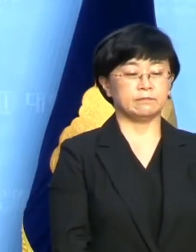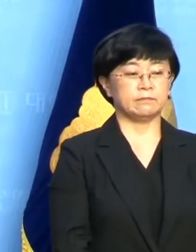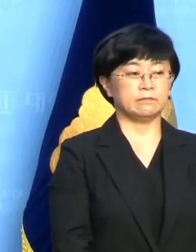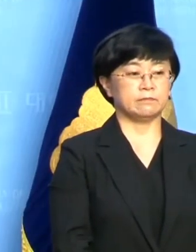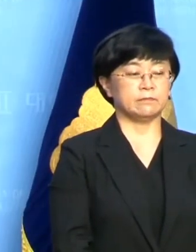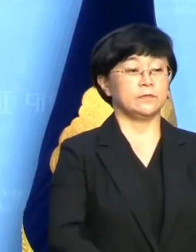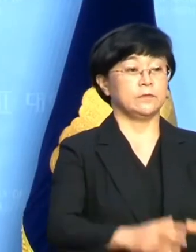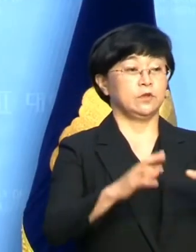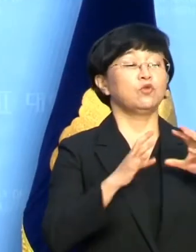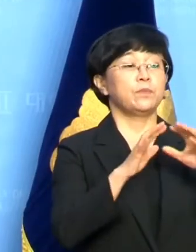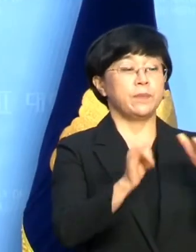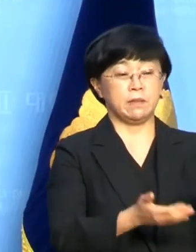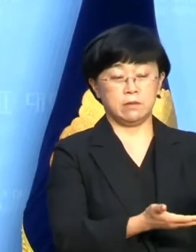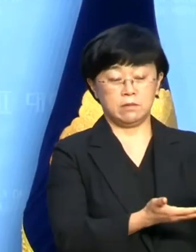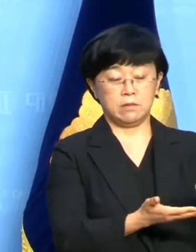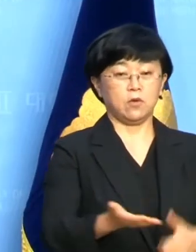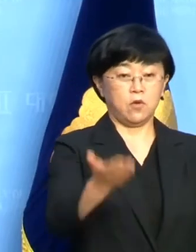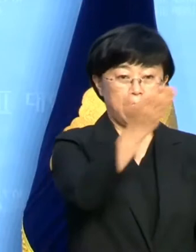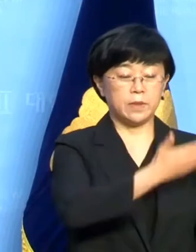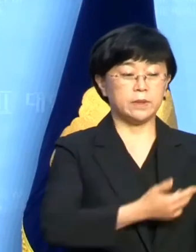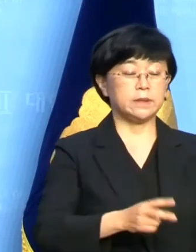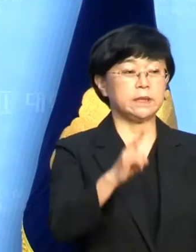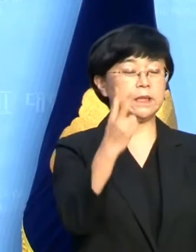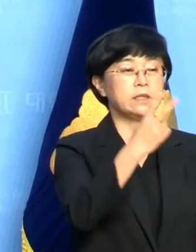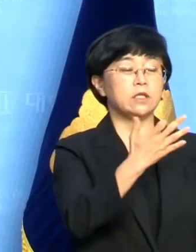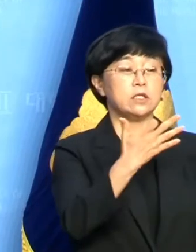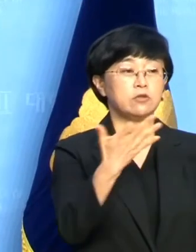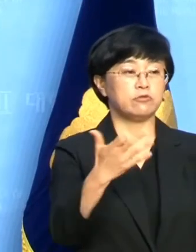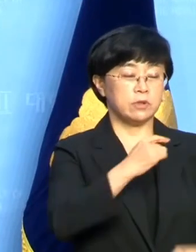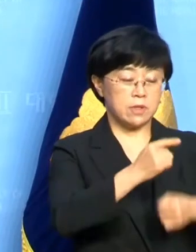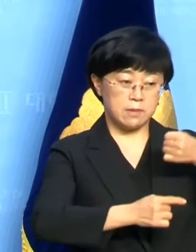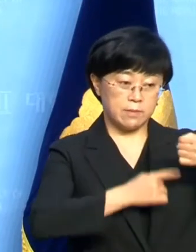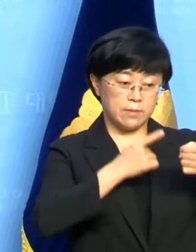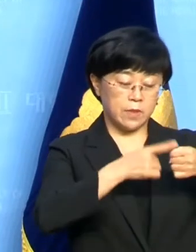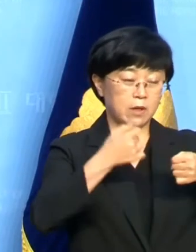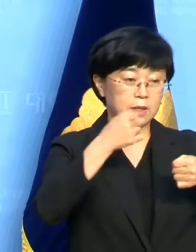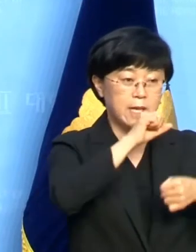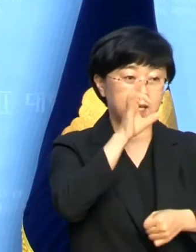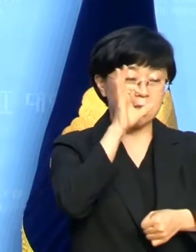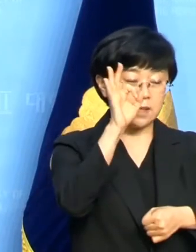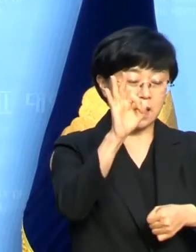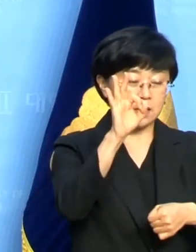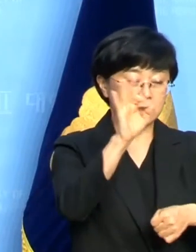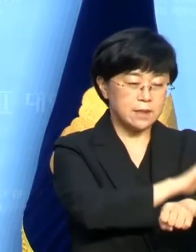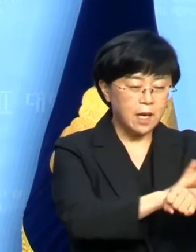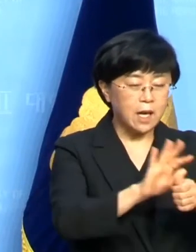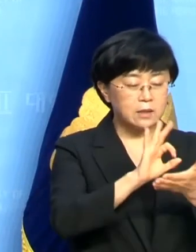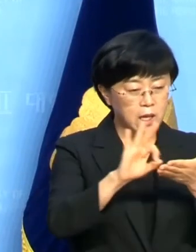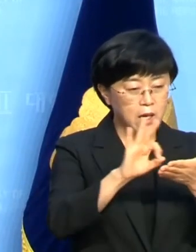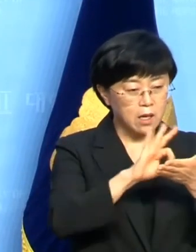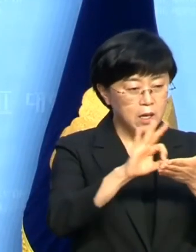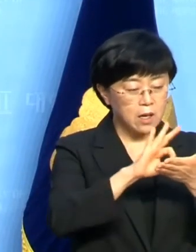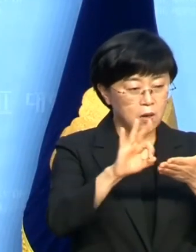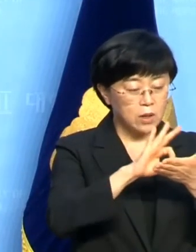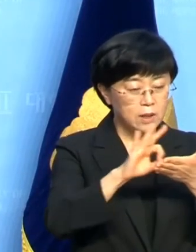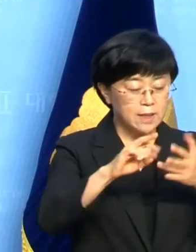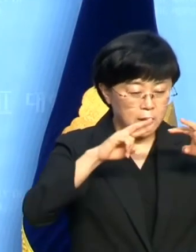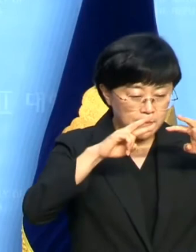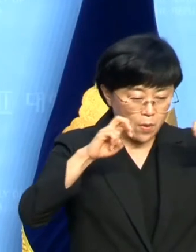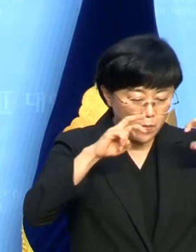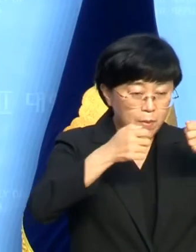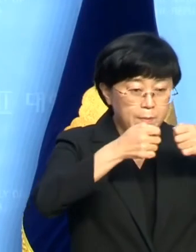국민 여러분 2019년 하네 예산이 제대로 사용되었는지 꼼꼼히 들여다